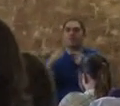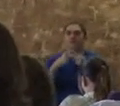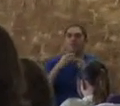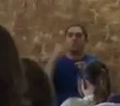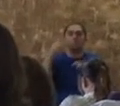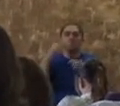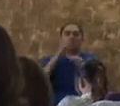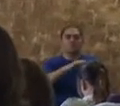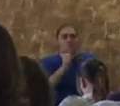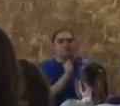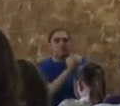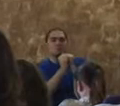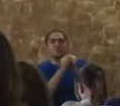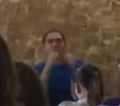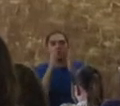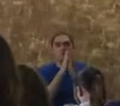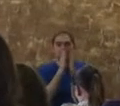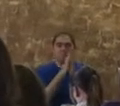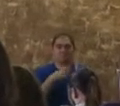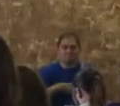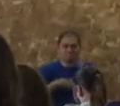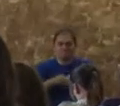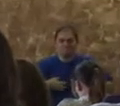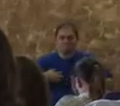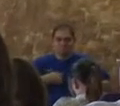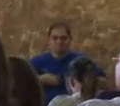ele. Ele estava em aflição,